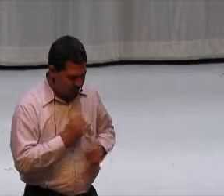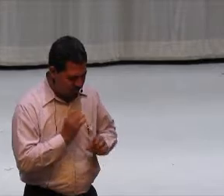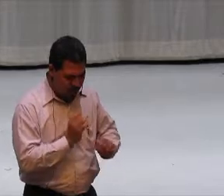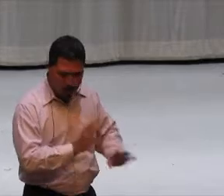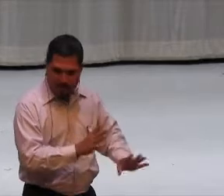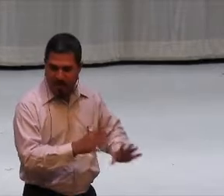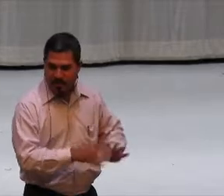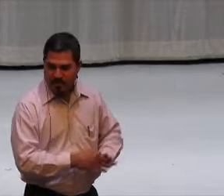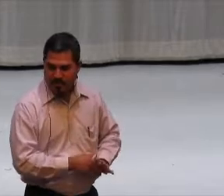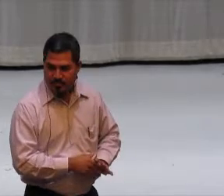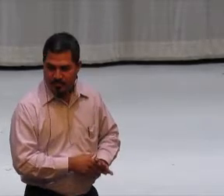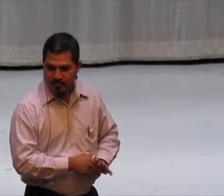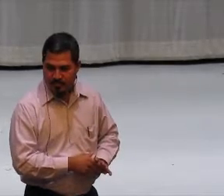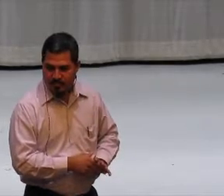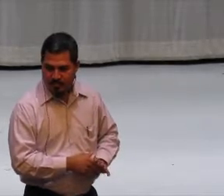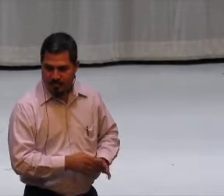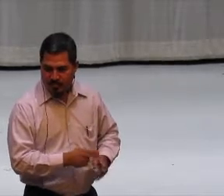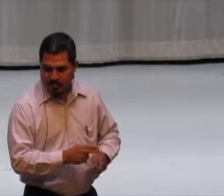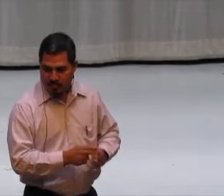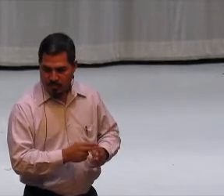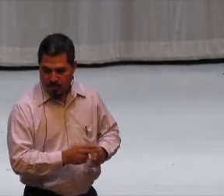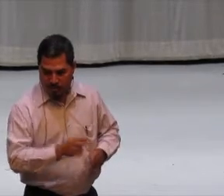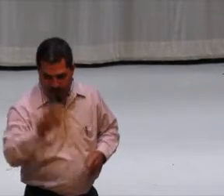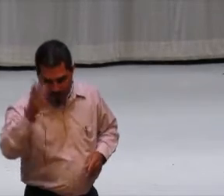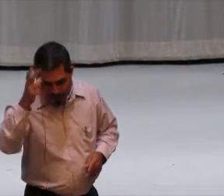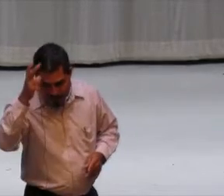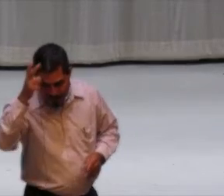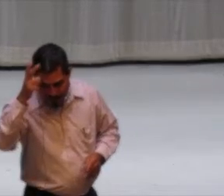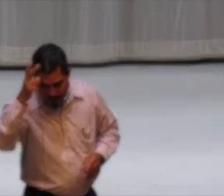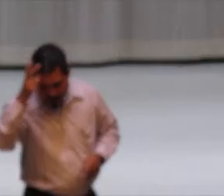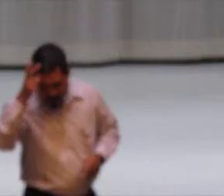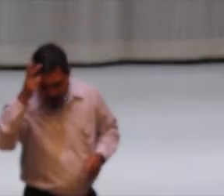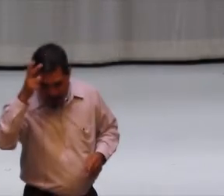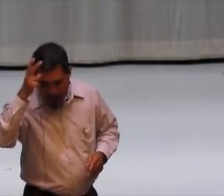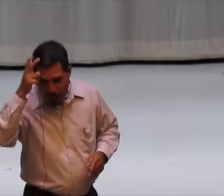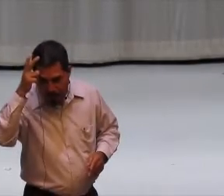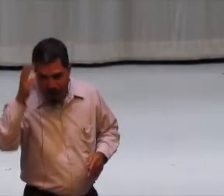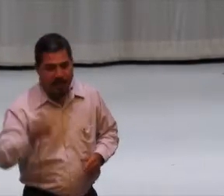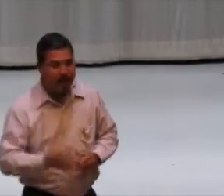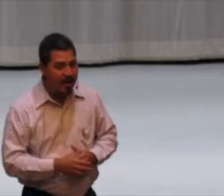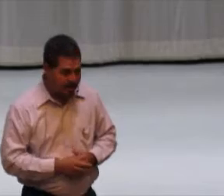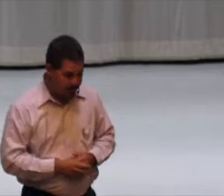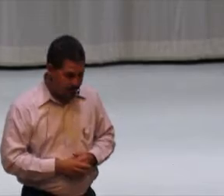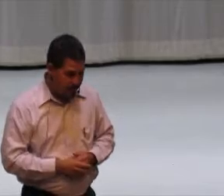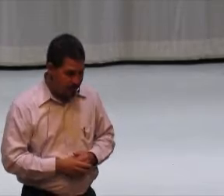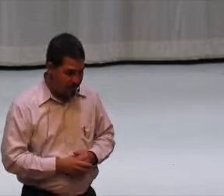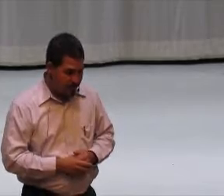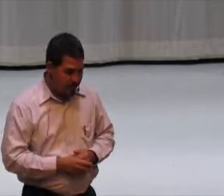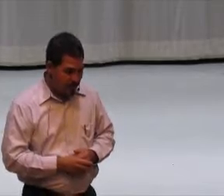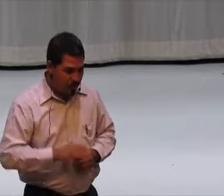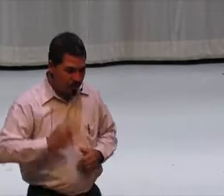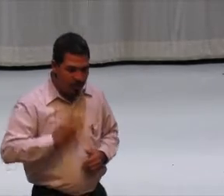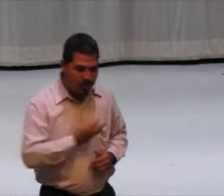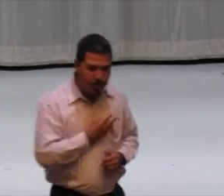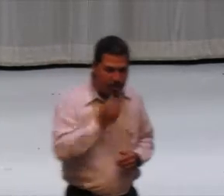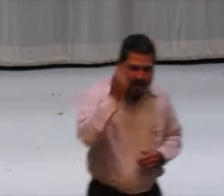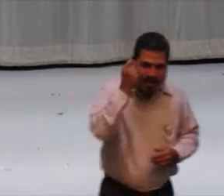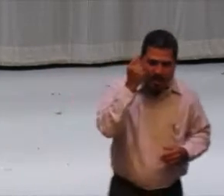no le gusta. Su nombre es el diablo, Satanás. Cuando nosotros